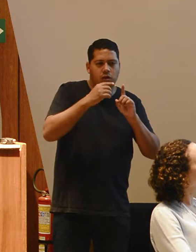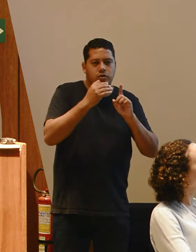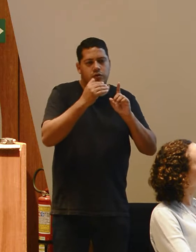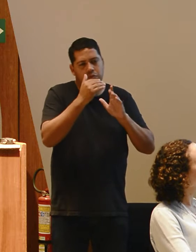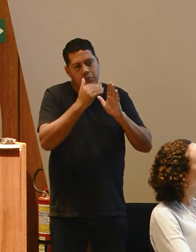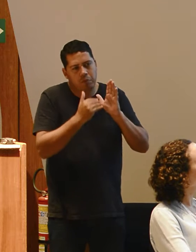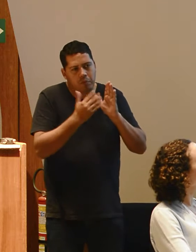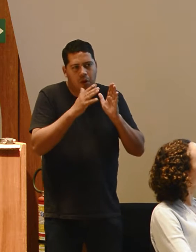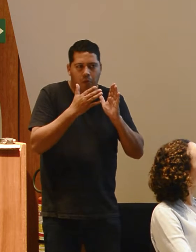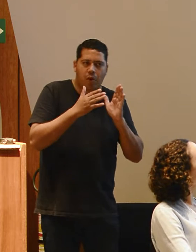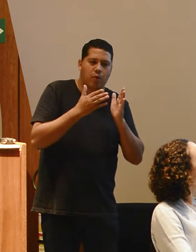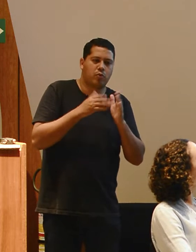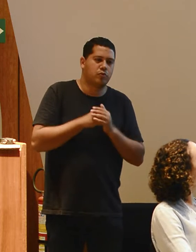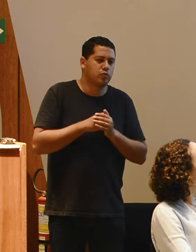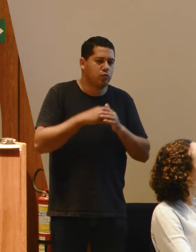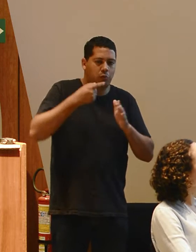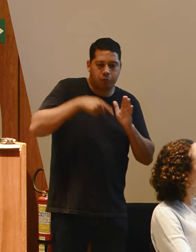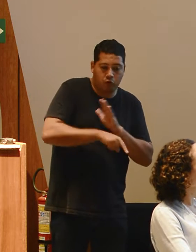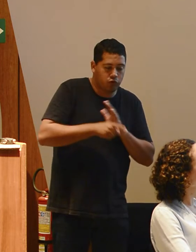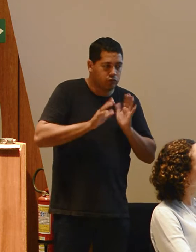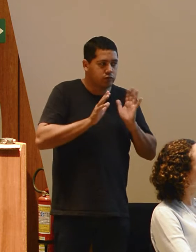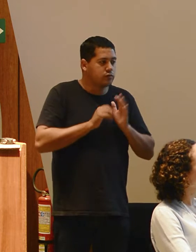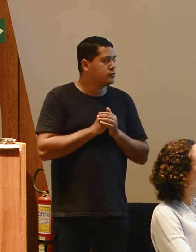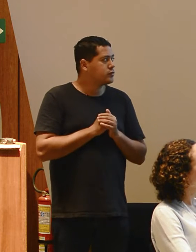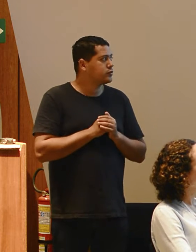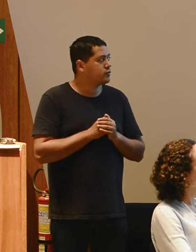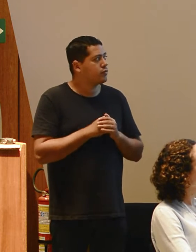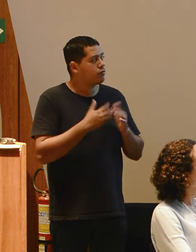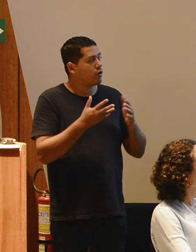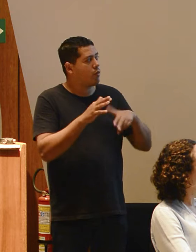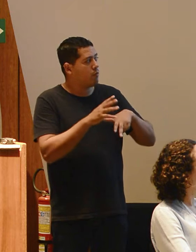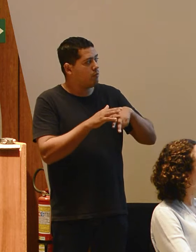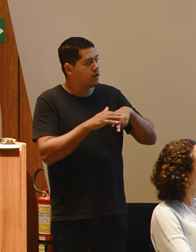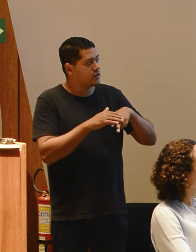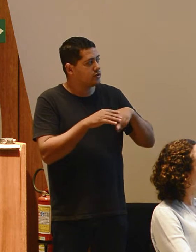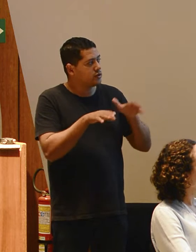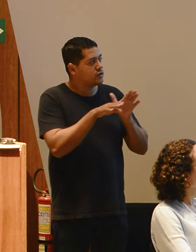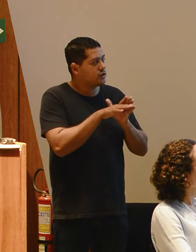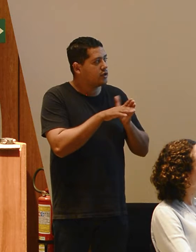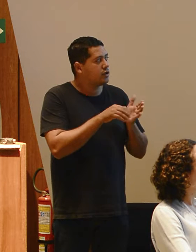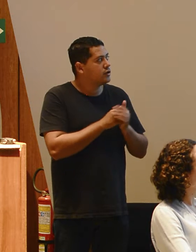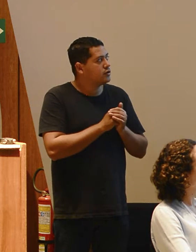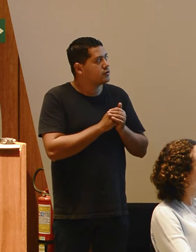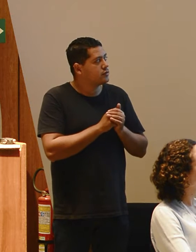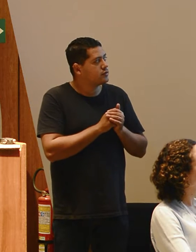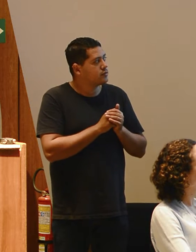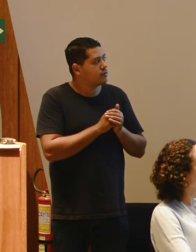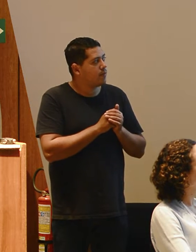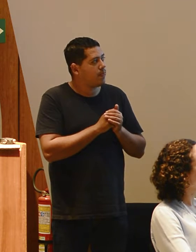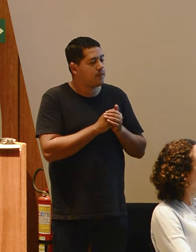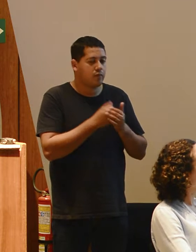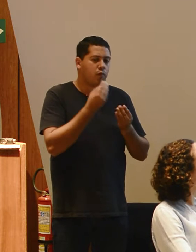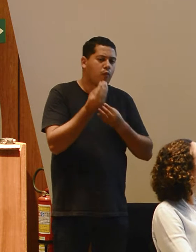o Dr. Fernando, explica pra gente, quando é que o paciente que chega no seu consultório, você vai pensar nisso aqui, nesse tanto